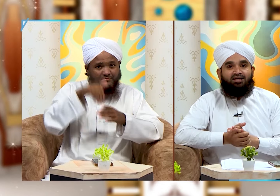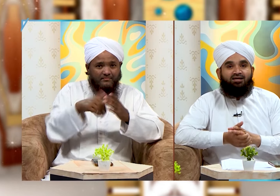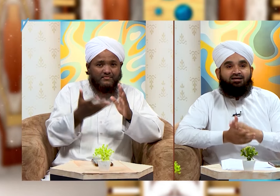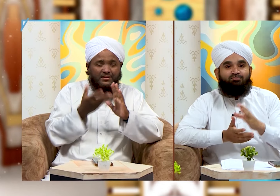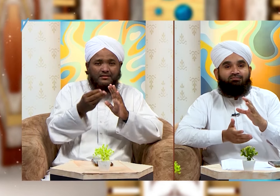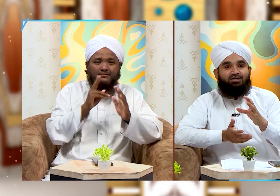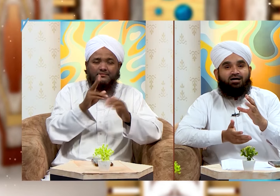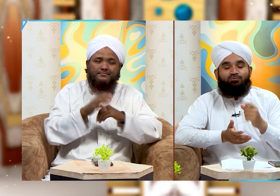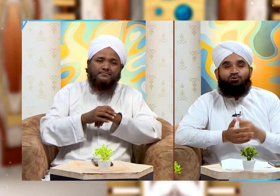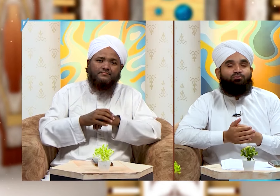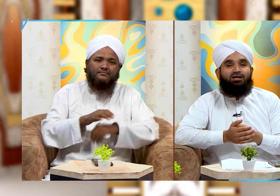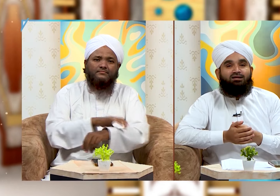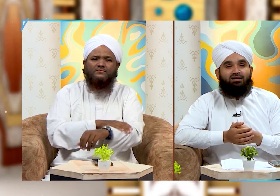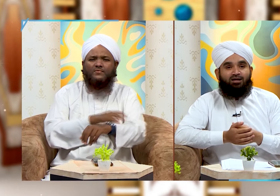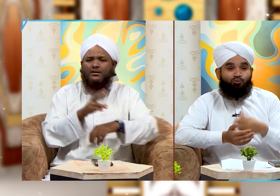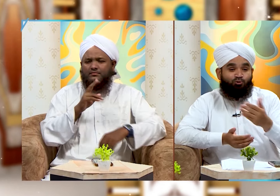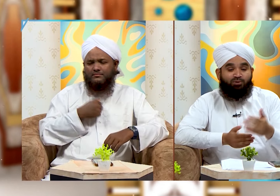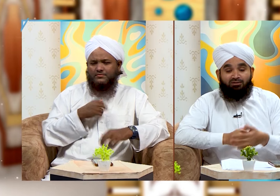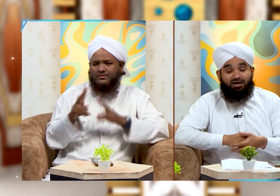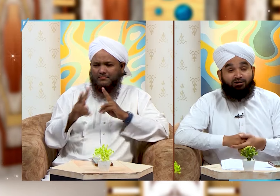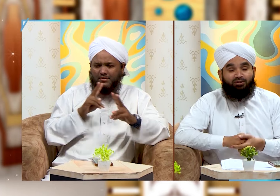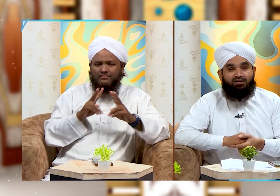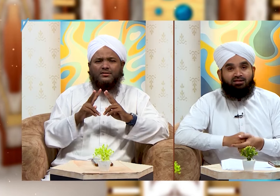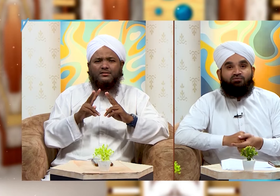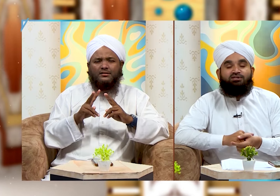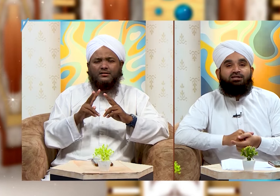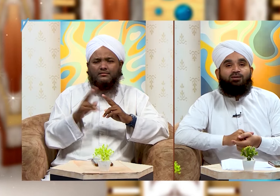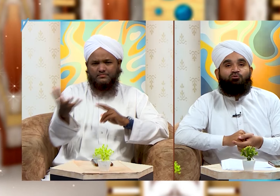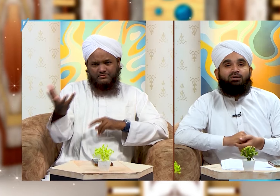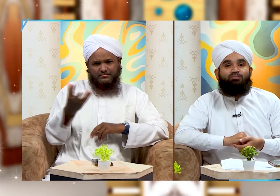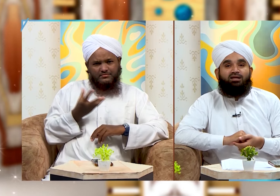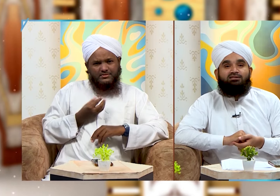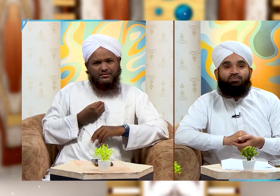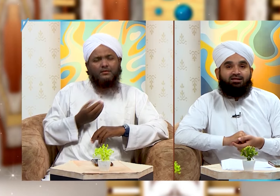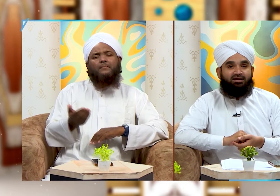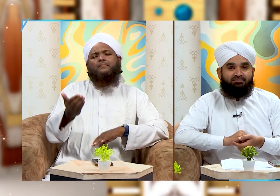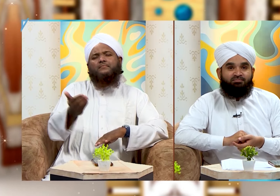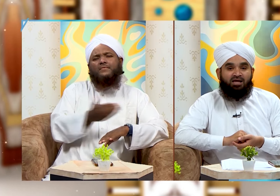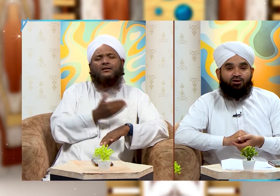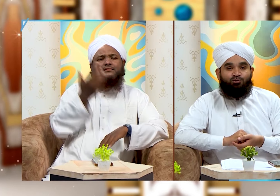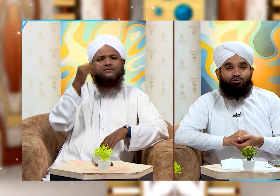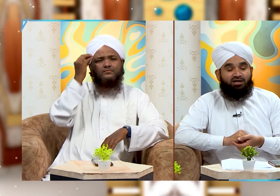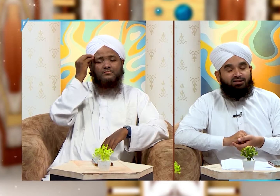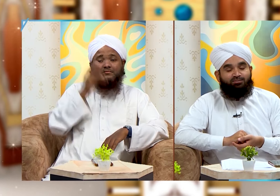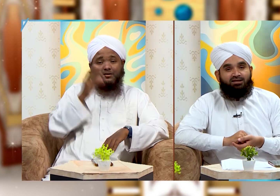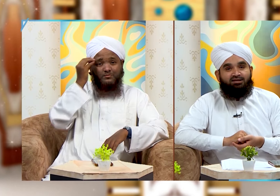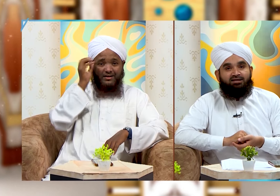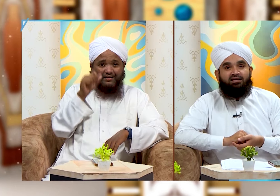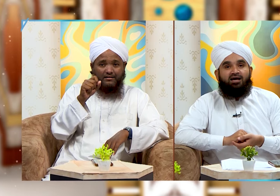آپ سے کوئی بات کر رہا ہے آپ کو کوئی بات آ کر بتاتا ہے اور فرض کرے آپ کو وہ بات پہلے سے پتا ہے تو یہاں تک بیان کیا گیا کہ